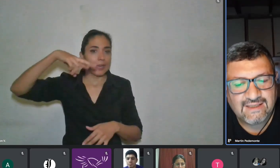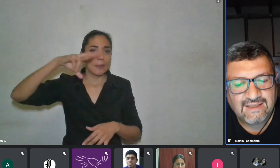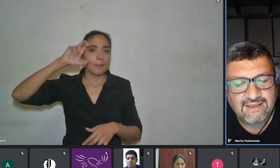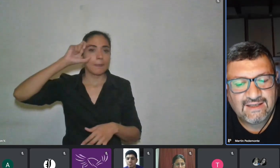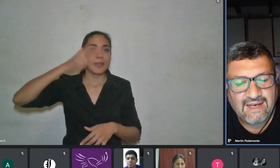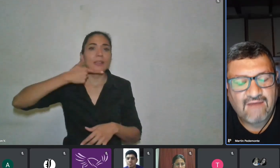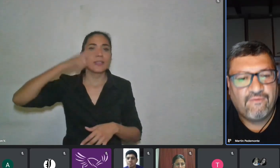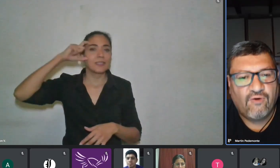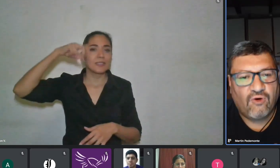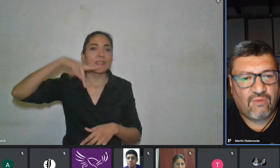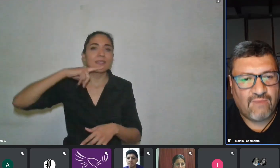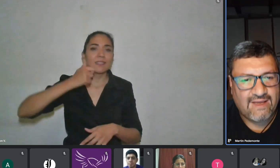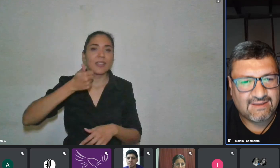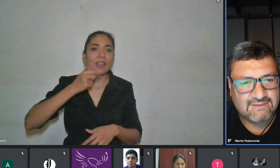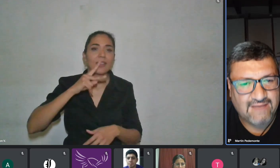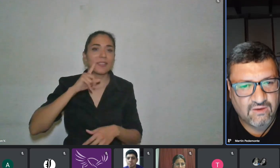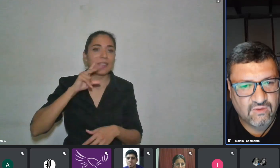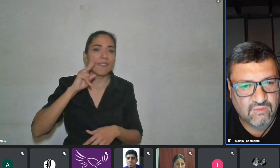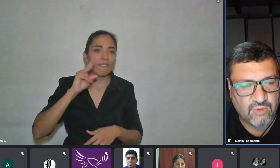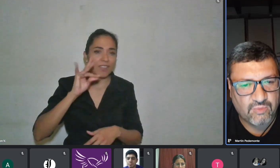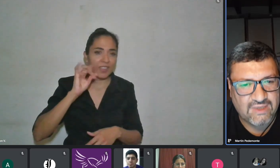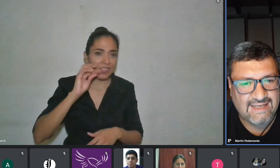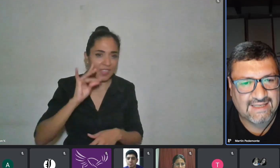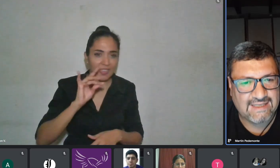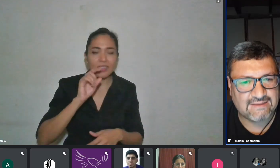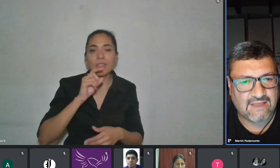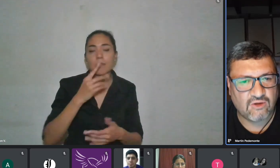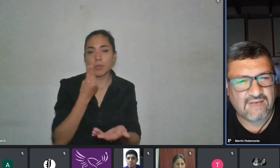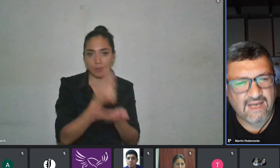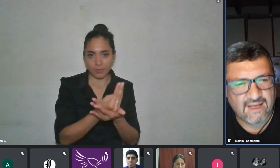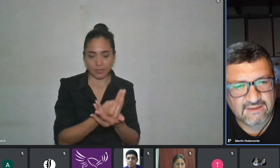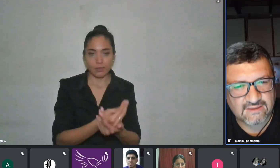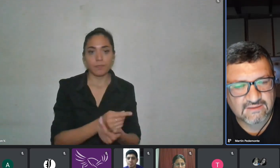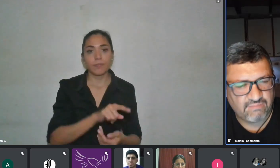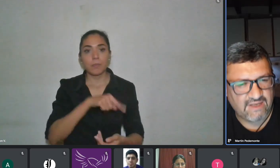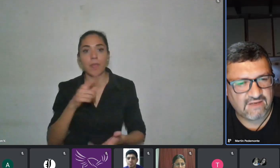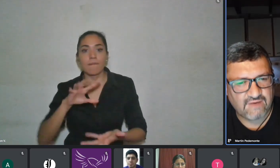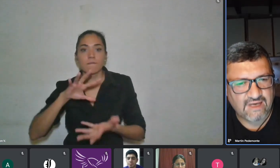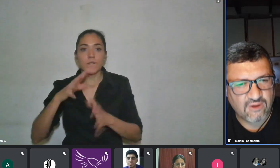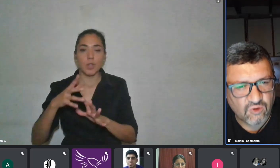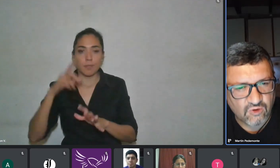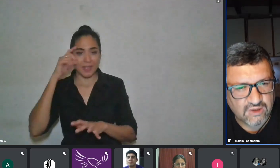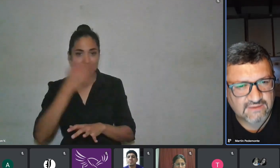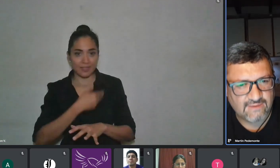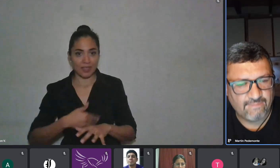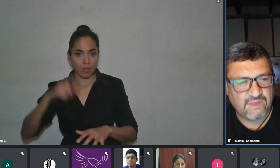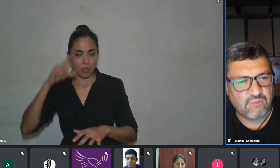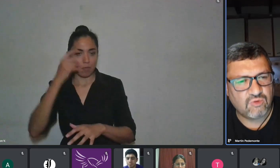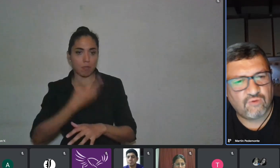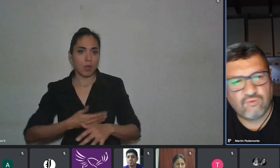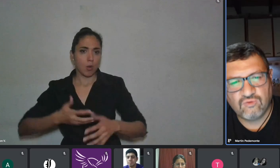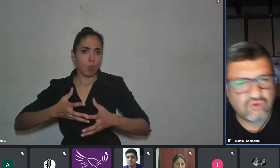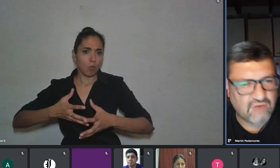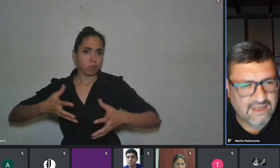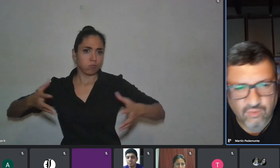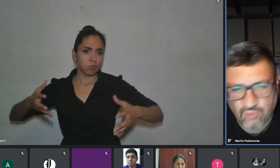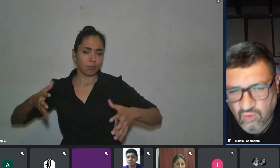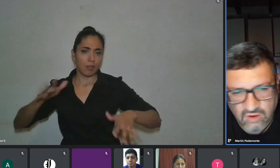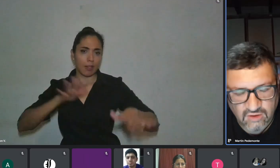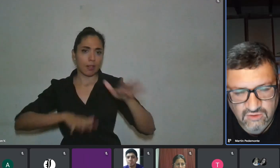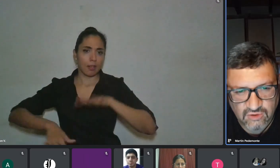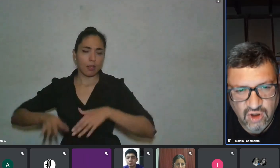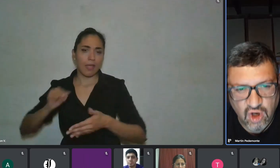después, la forma de Estado. Vos podés elegir estados grandes, planificadores, de muchos